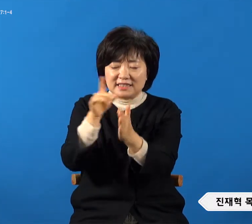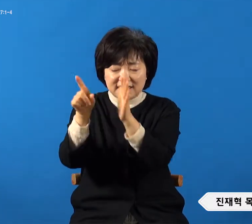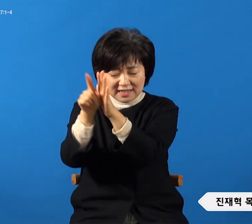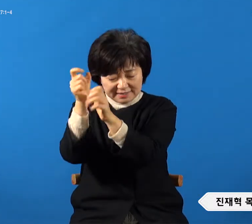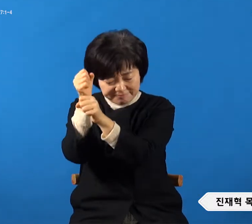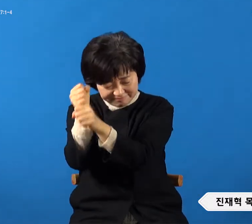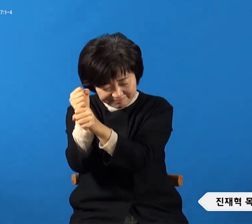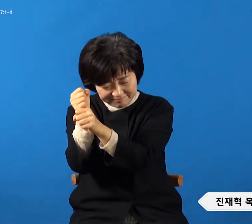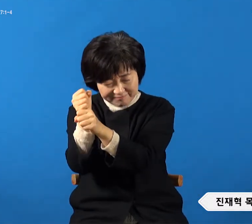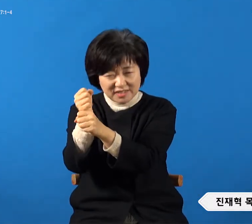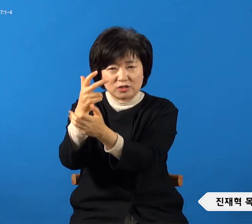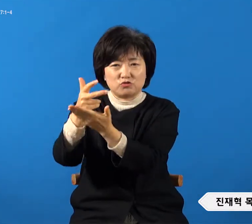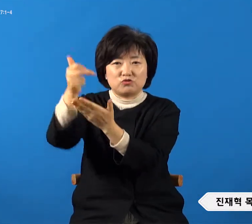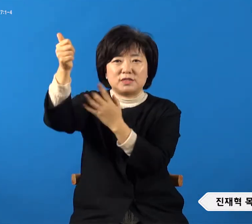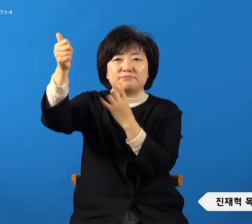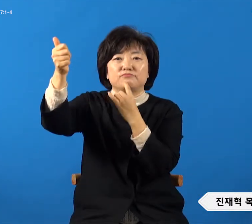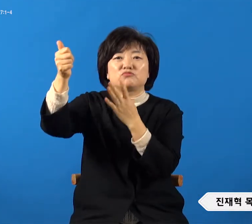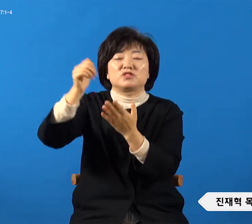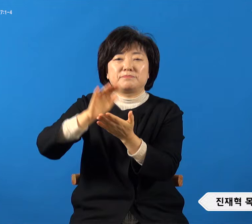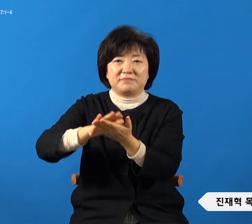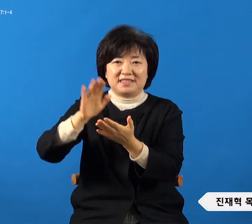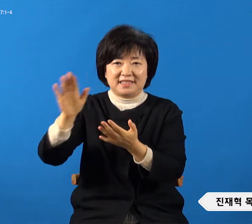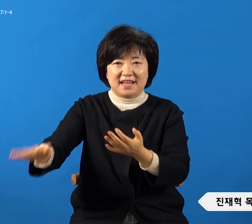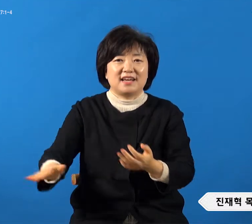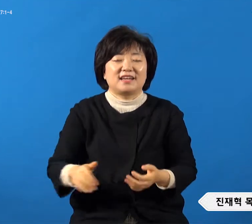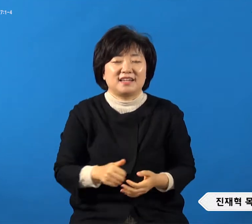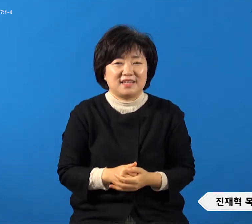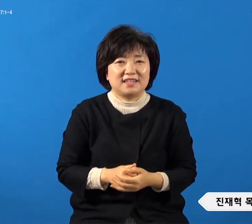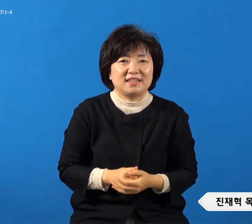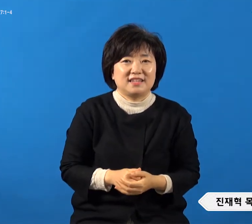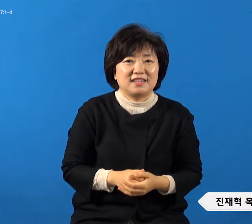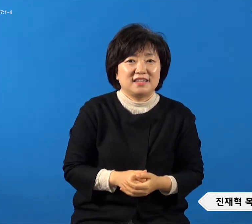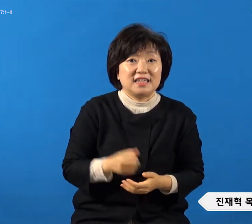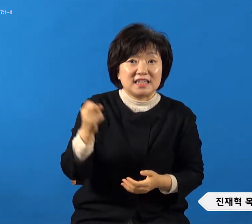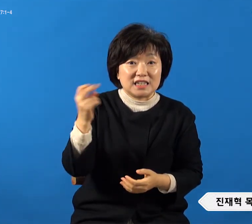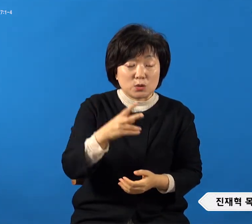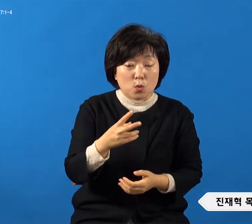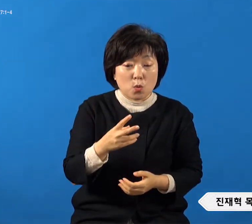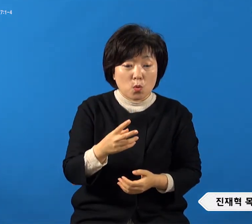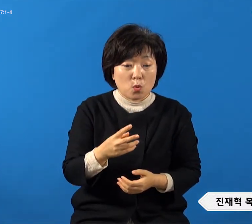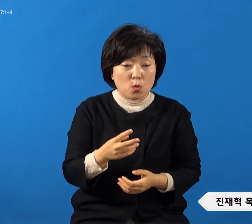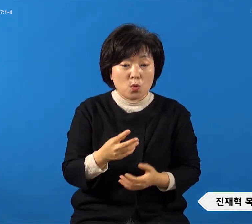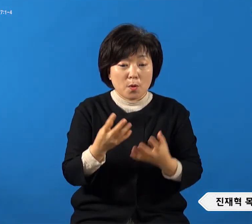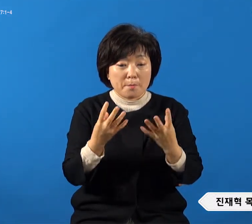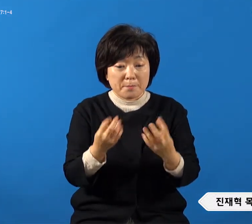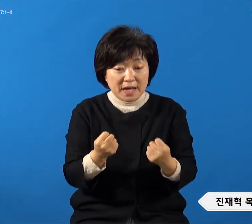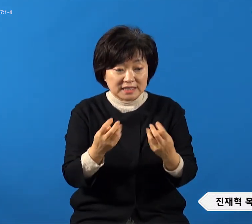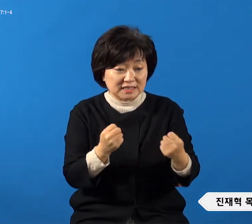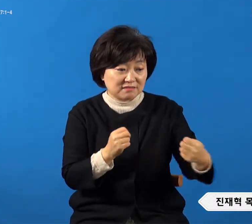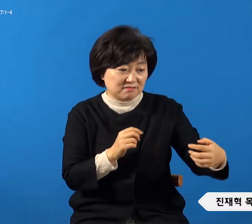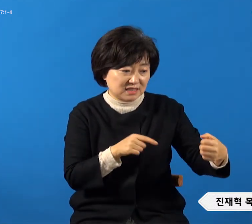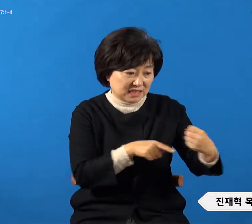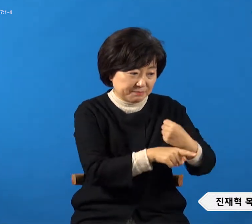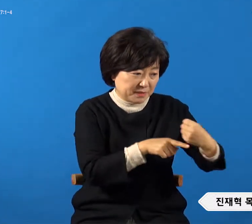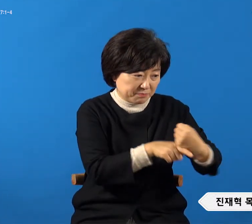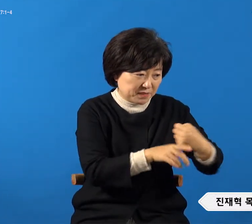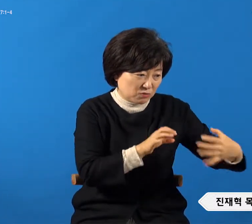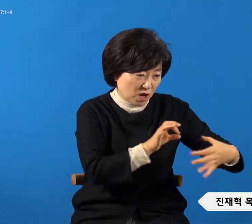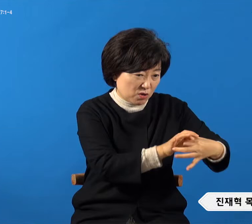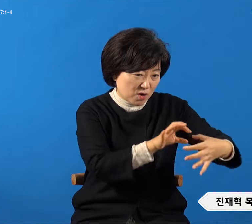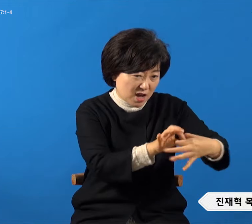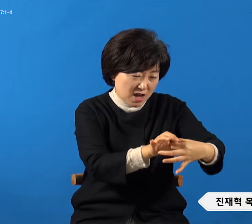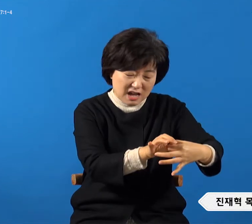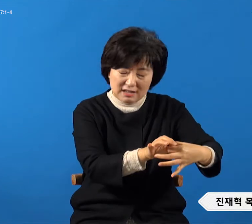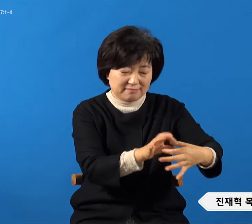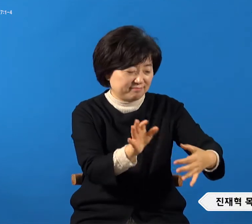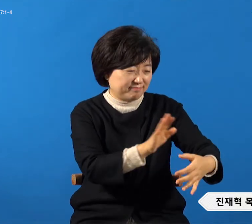자 주님밖에 없습니다. 그는 고백합니다. 그리고 많은 의미 있는 관계 가운데 진정으로 의존할